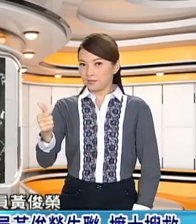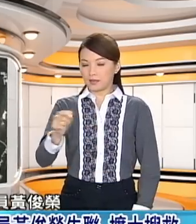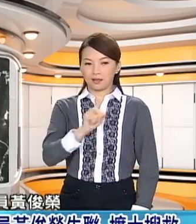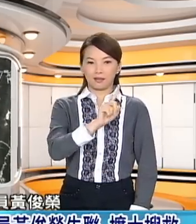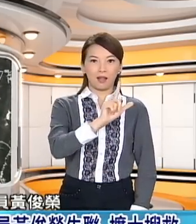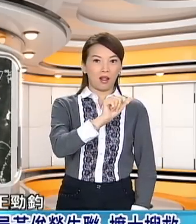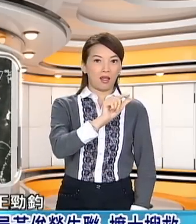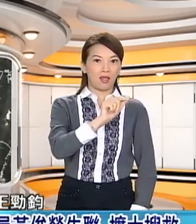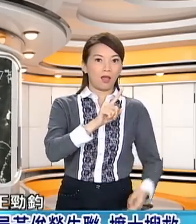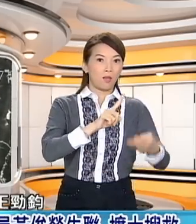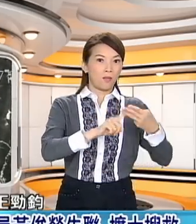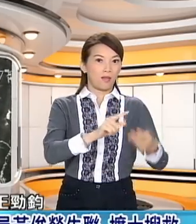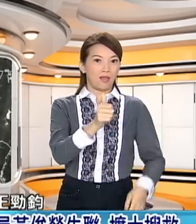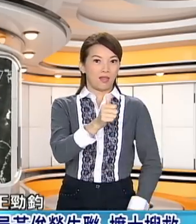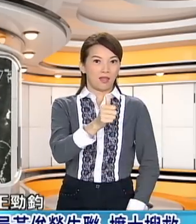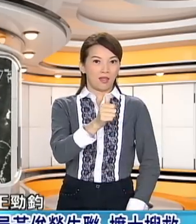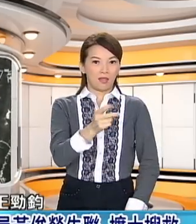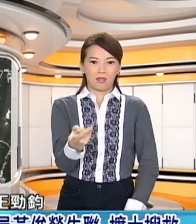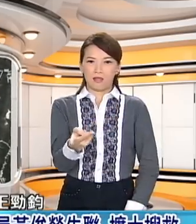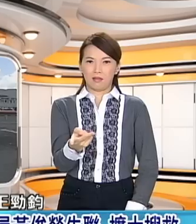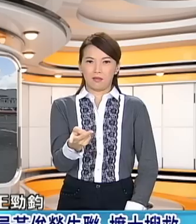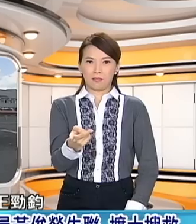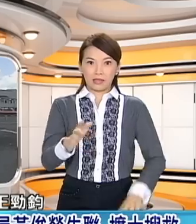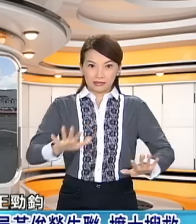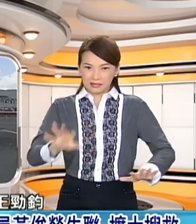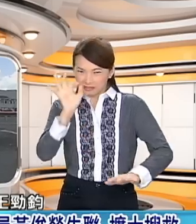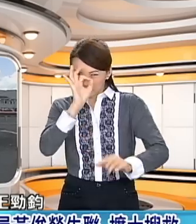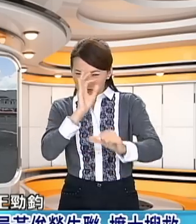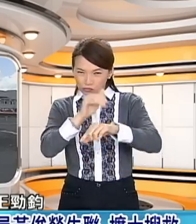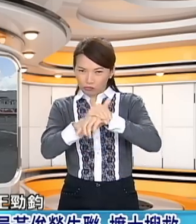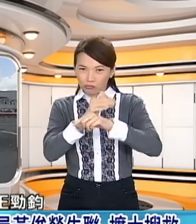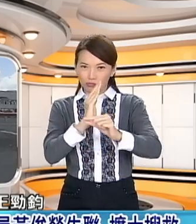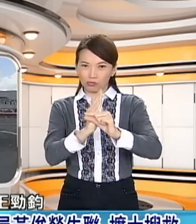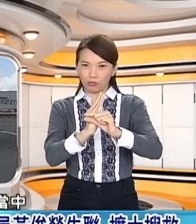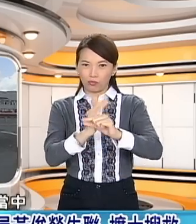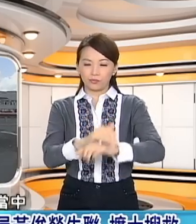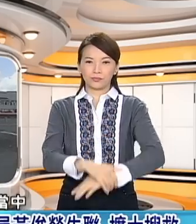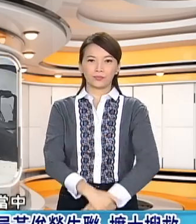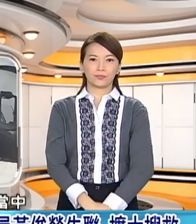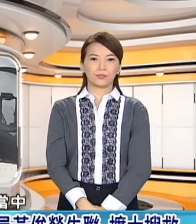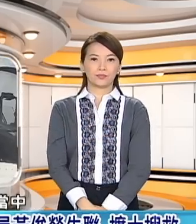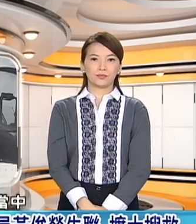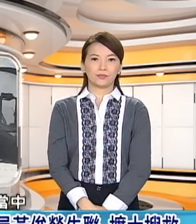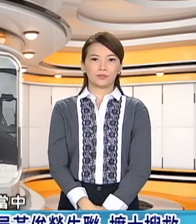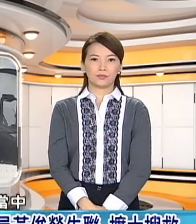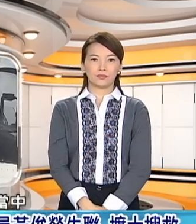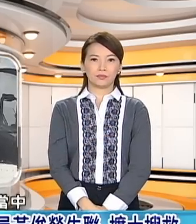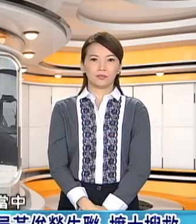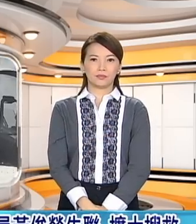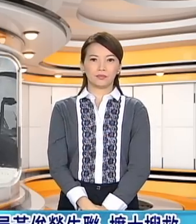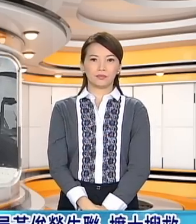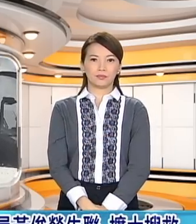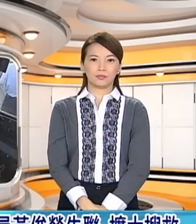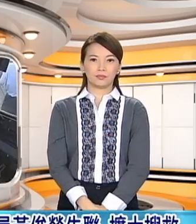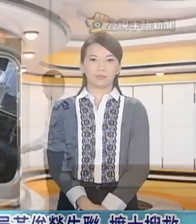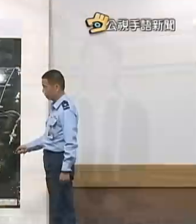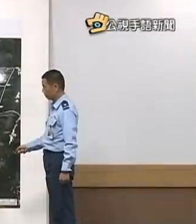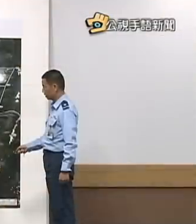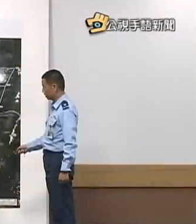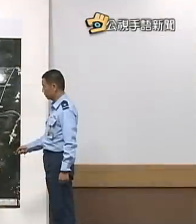荣以及一名教官王静军，目前还在搜救当中。 我们的